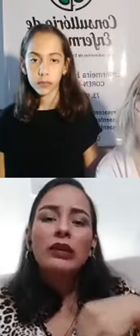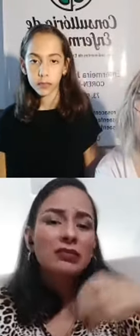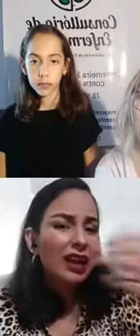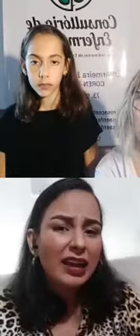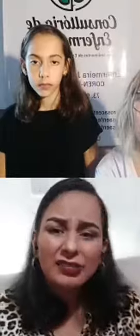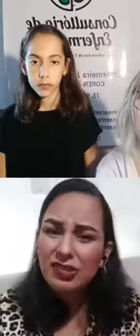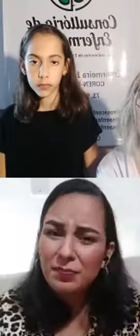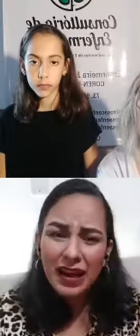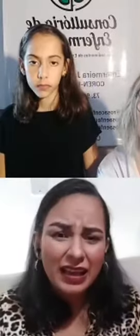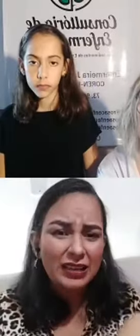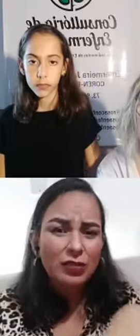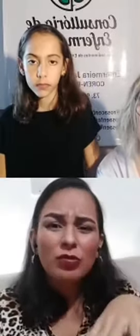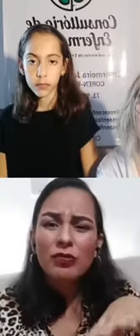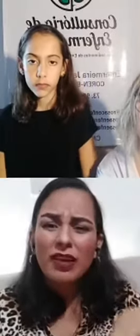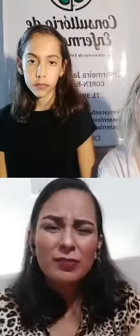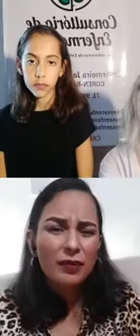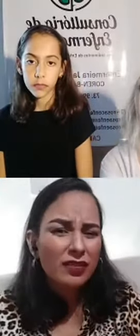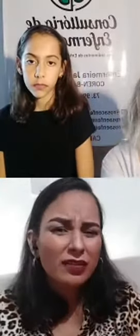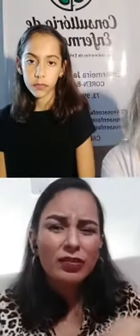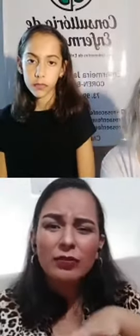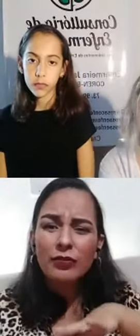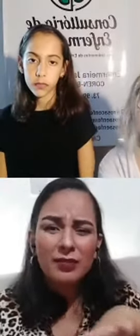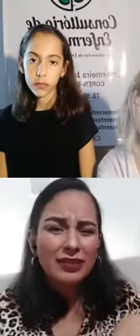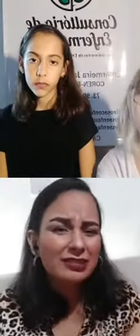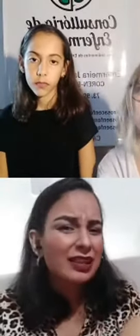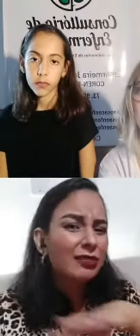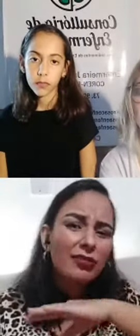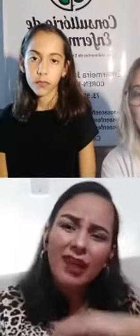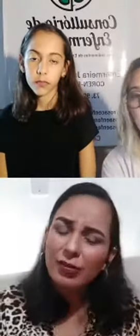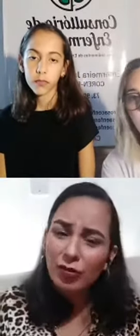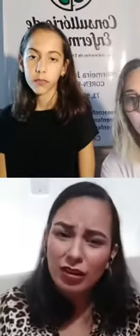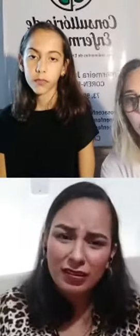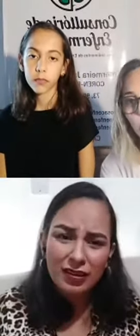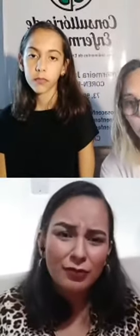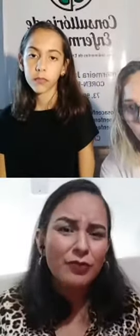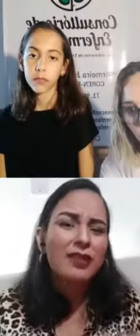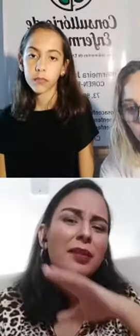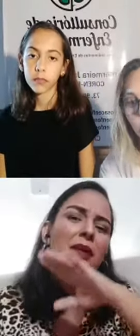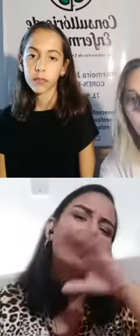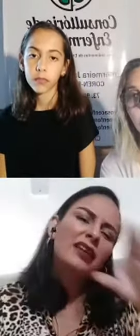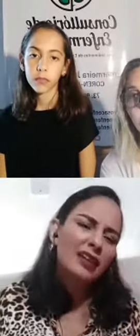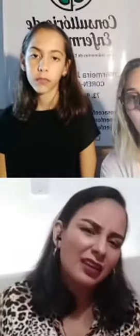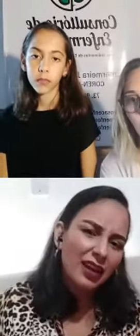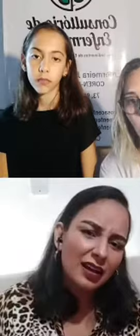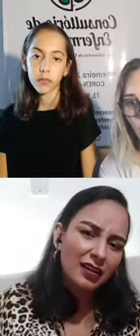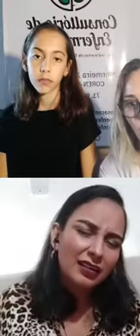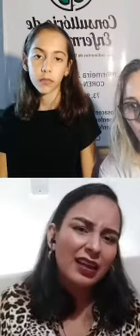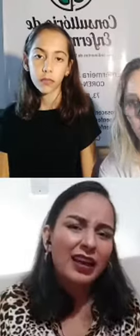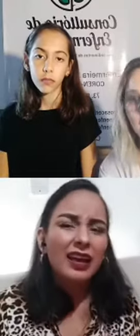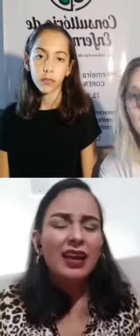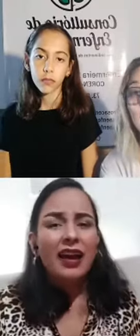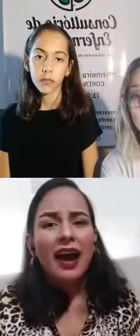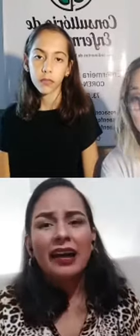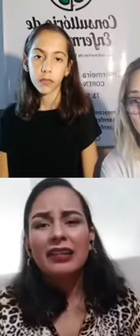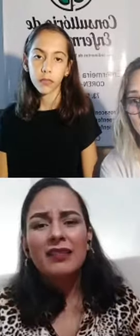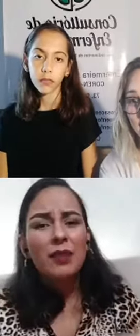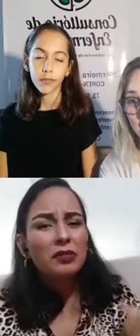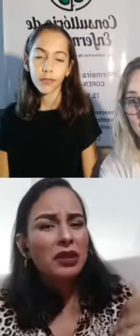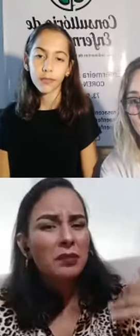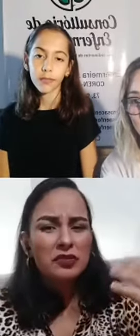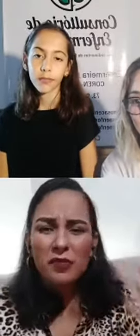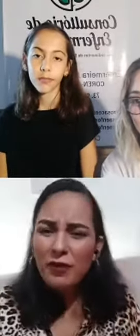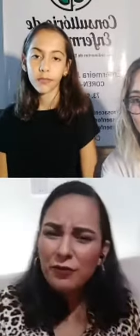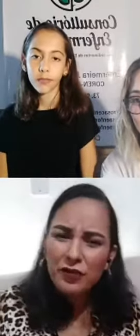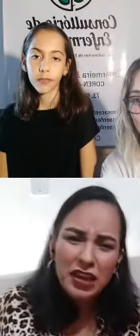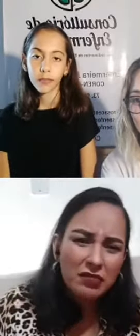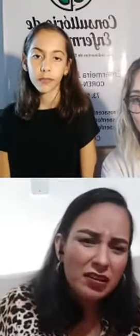eu entrei de paraquedas. Eu confesso para você que quando eu fui fazer magistério, não era o que eu queria, fui fazer porque minha mãe queria, né? Aí, nesse meio tempo, eu